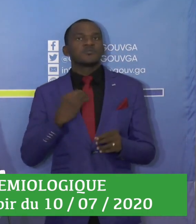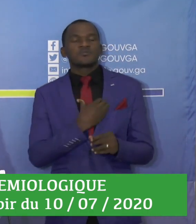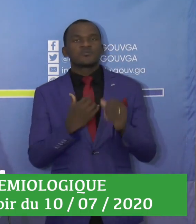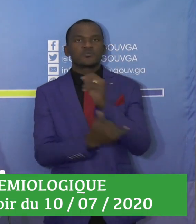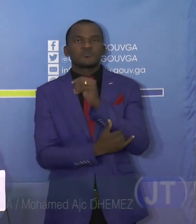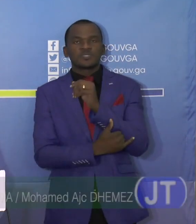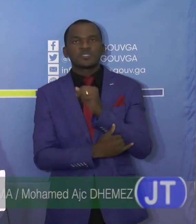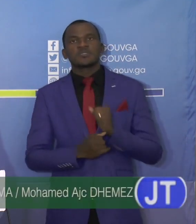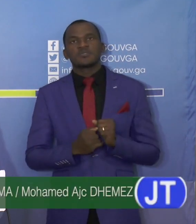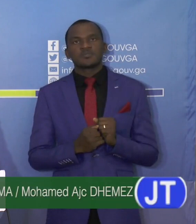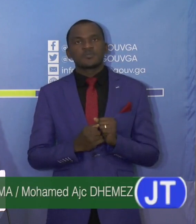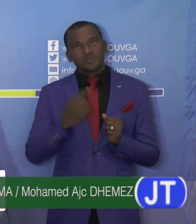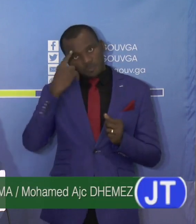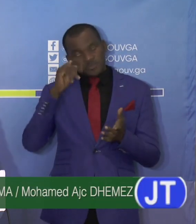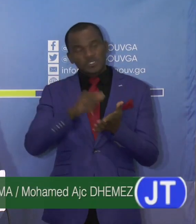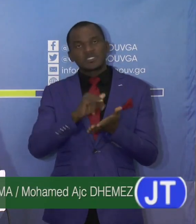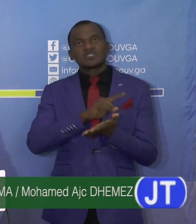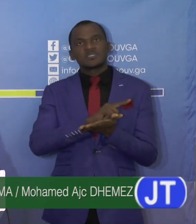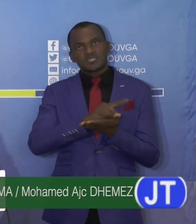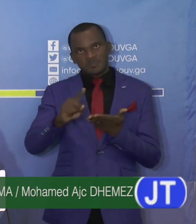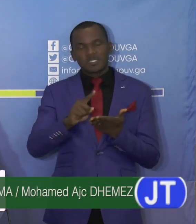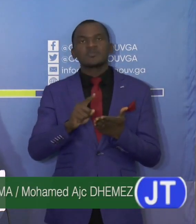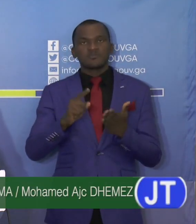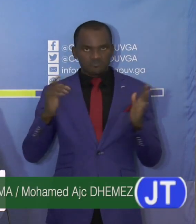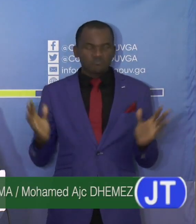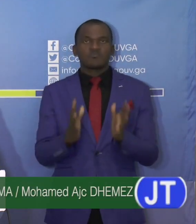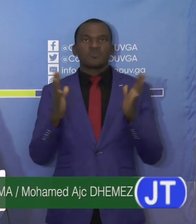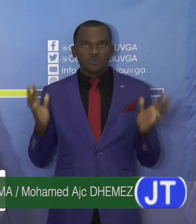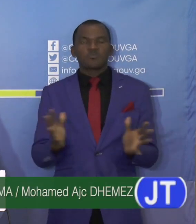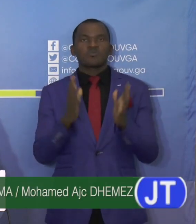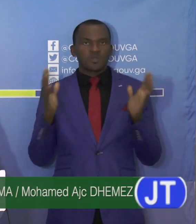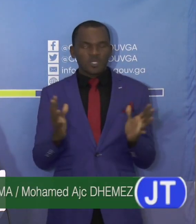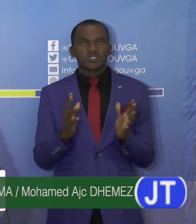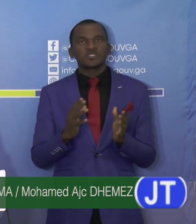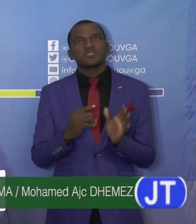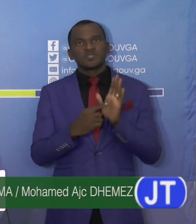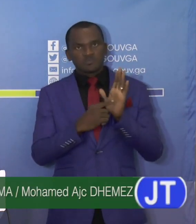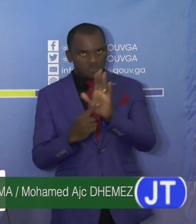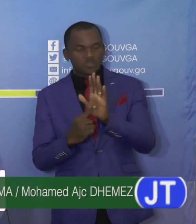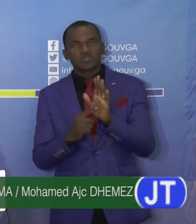pays pour cette semaine est encourageante et confirme la